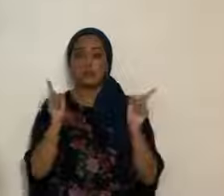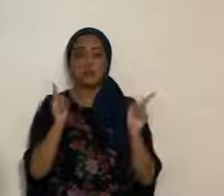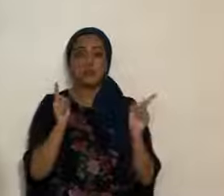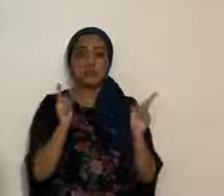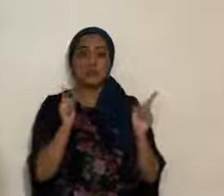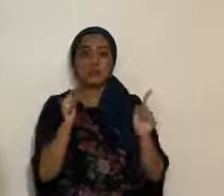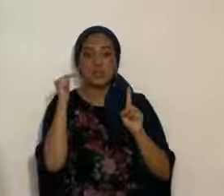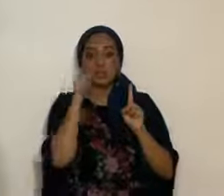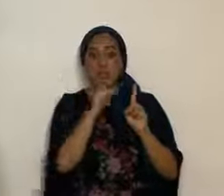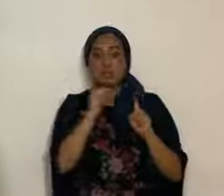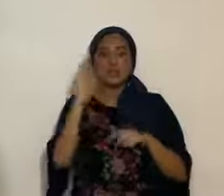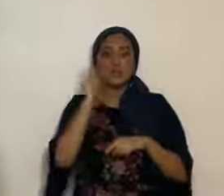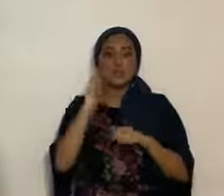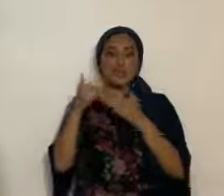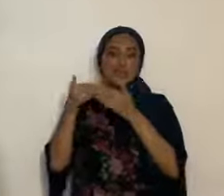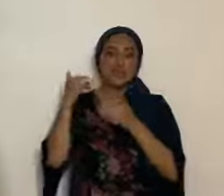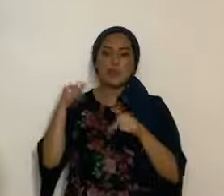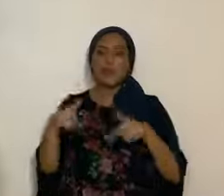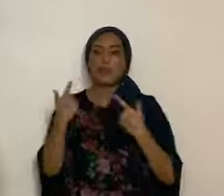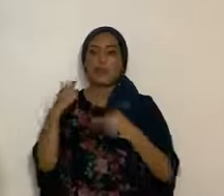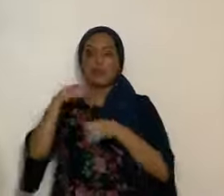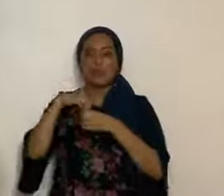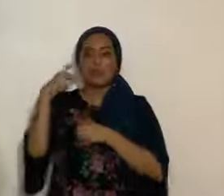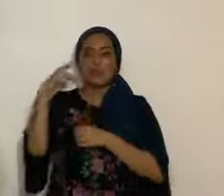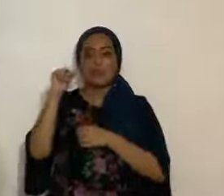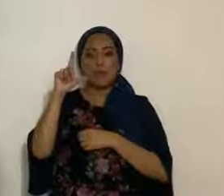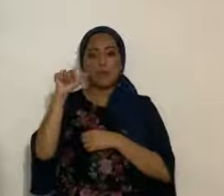que él vivía en el palacio.